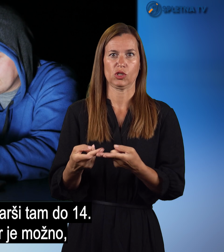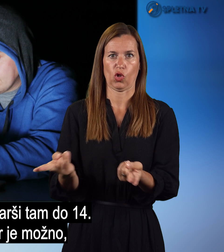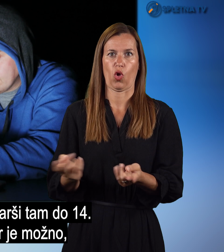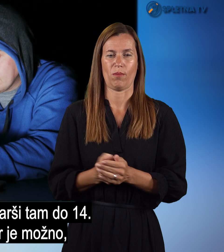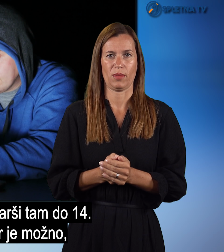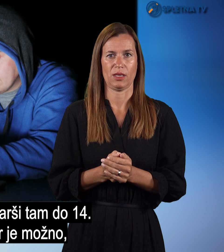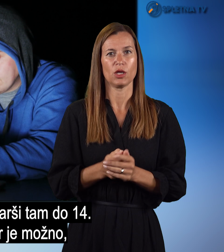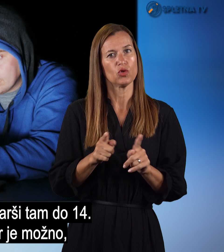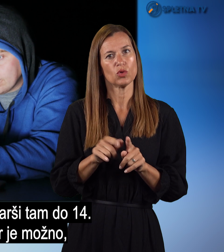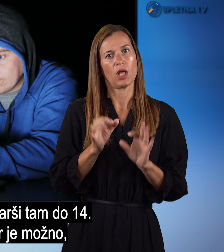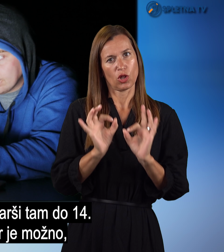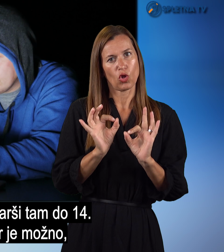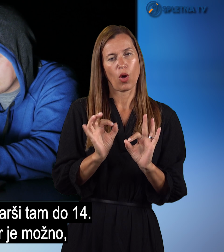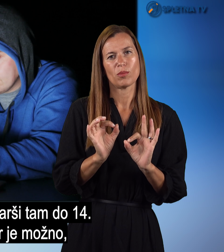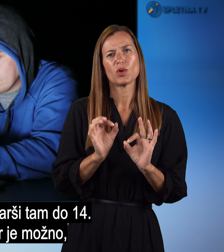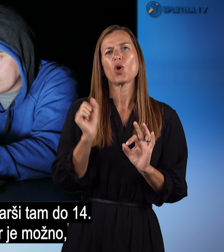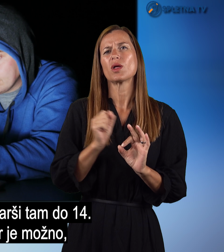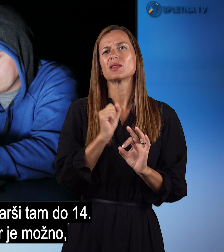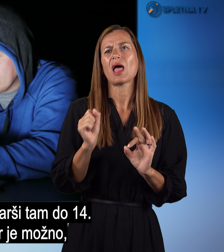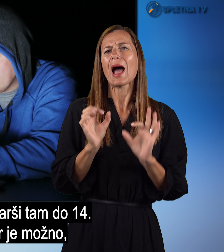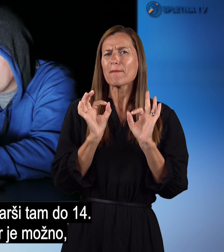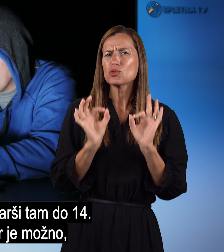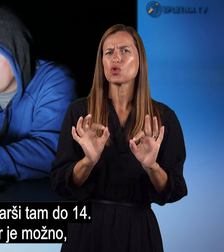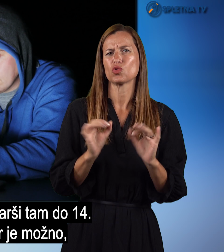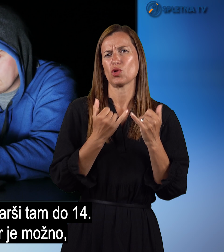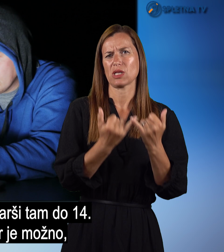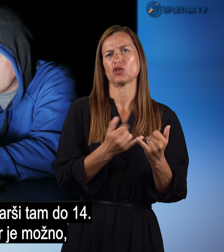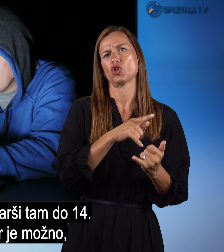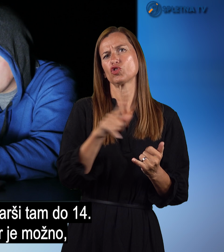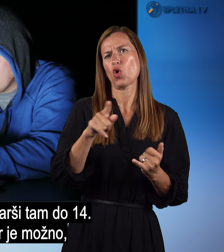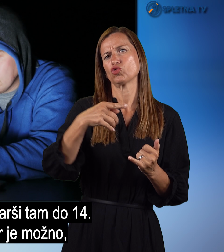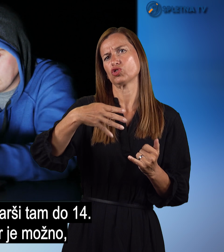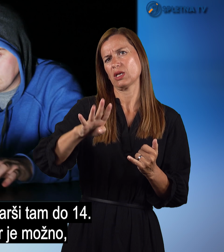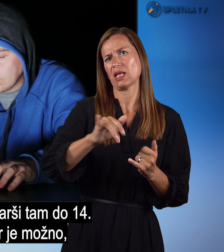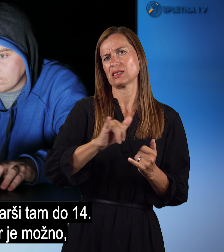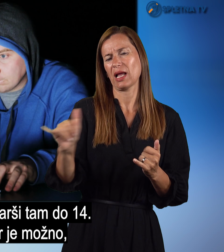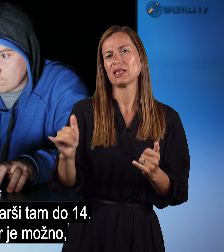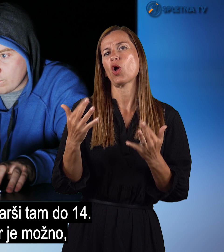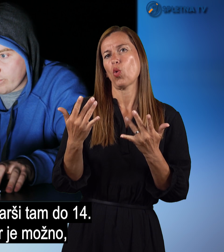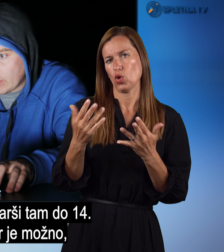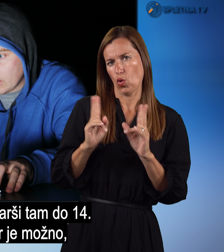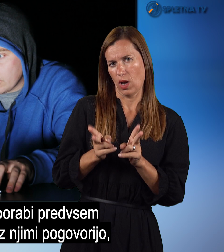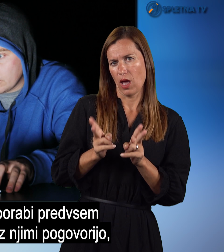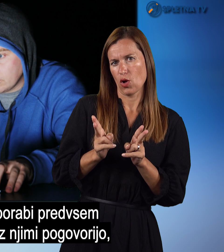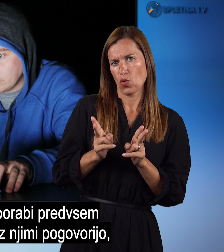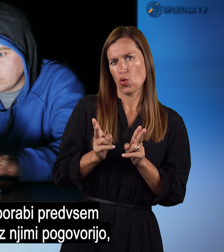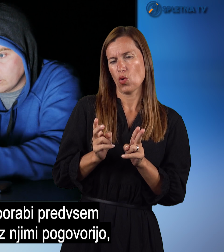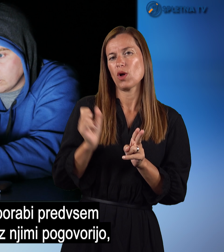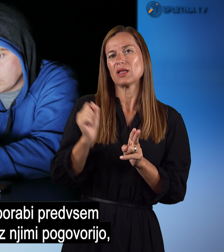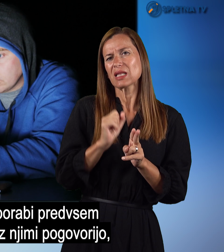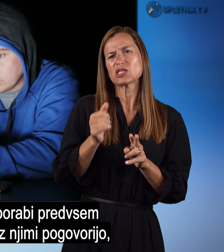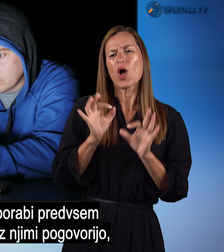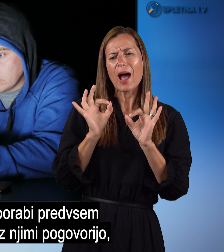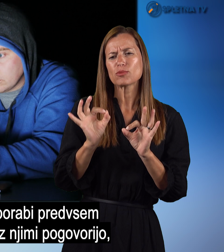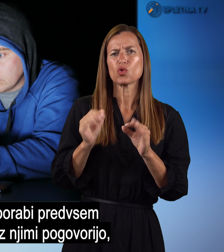tudi, da se jih absolutno, da starši nekje tam do 14. leta, kolikor se le da,